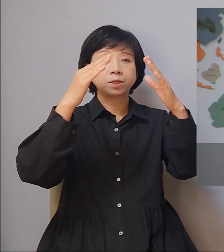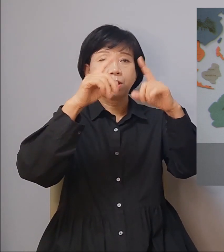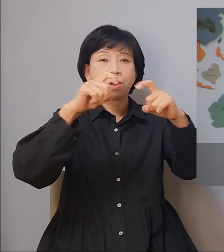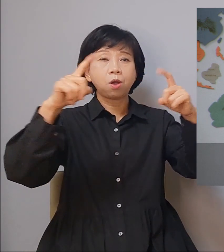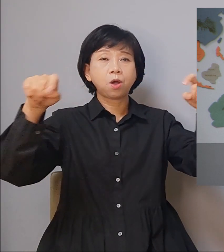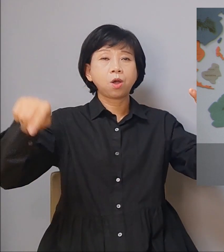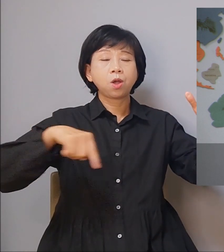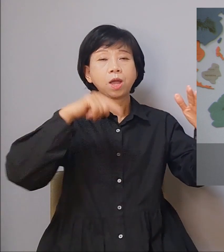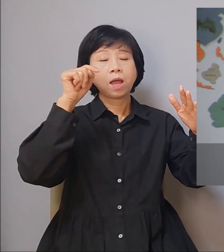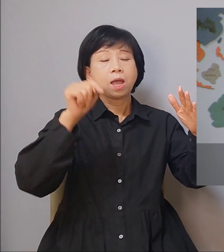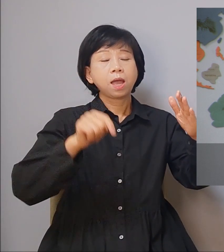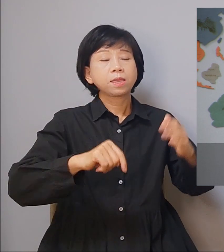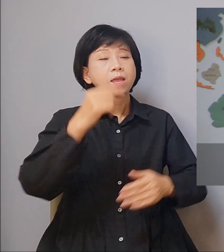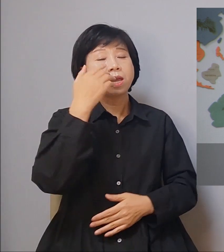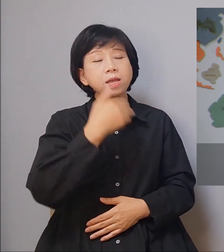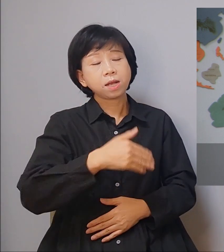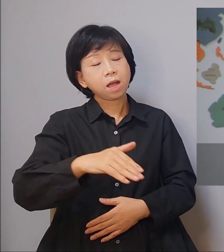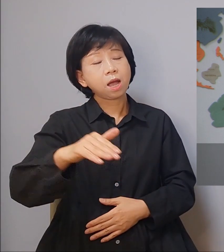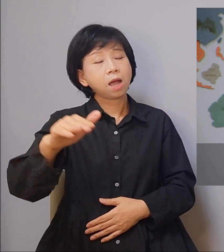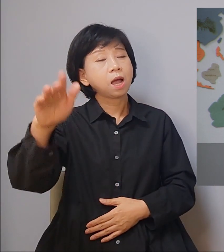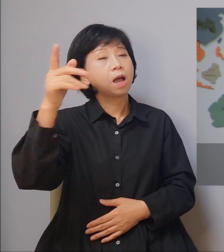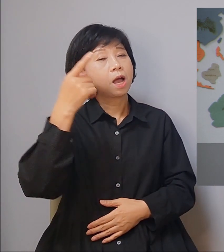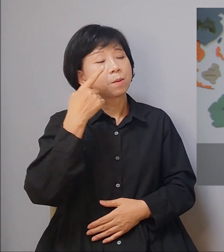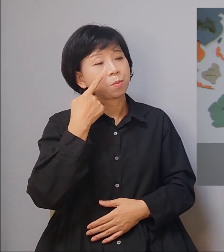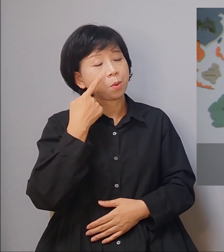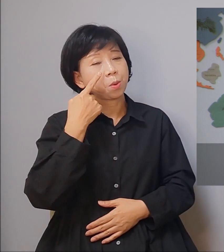베들레헴 성 안에